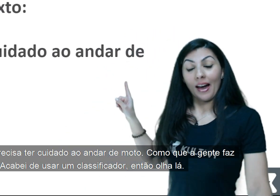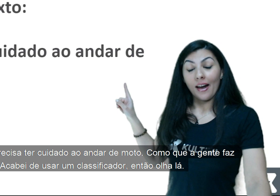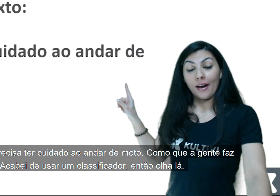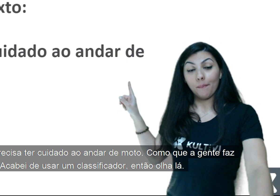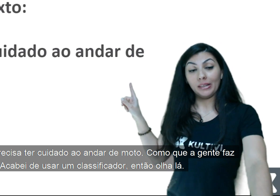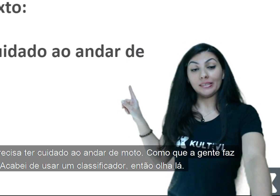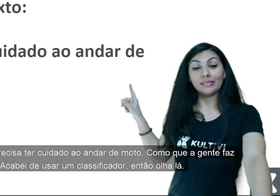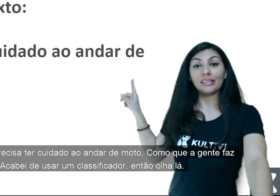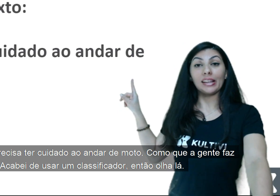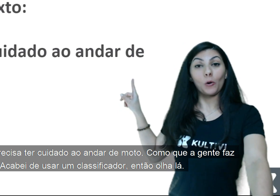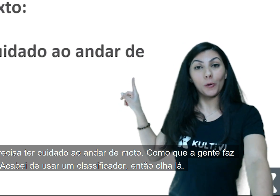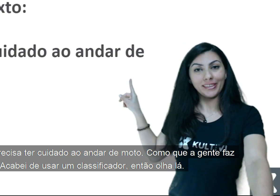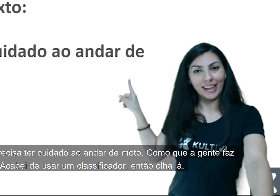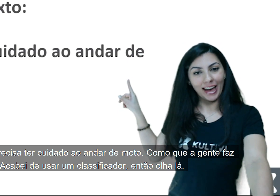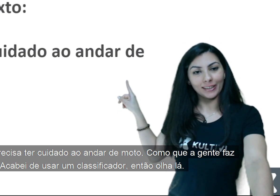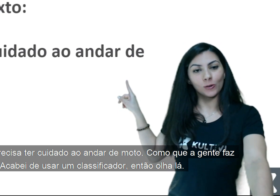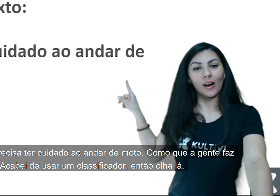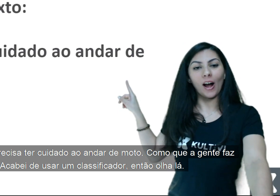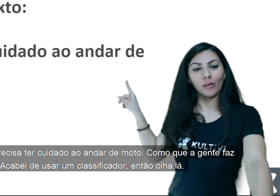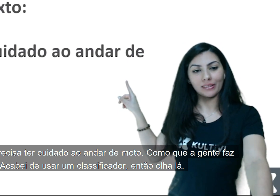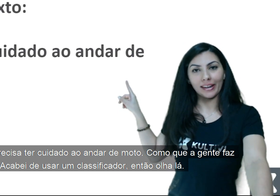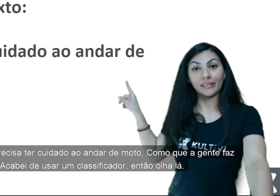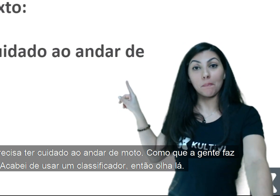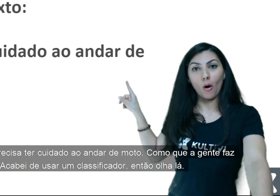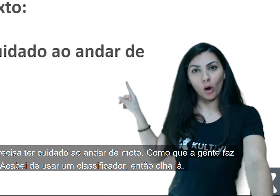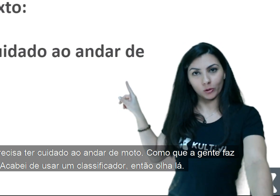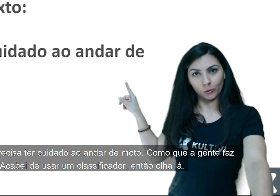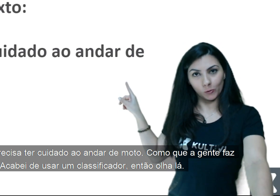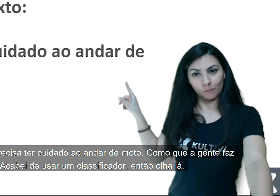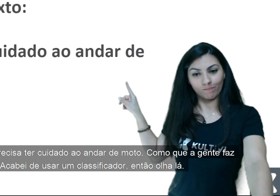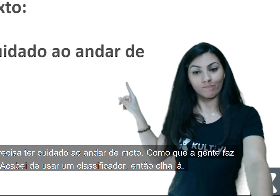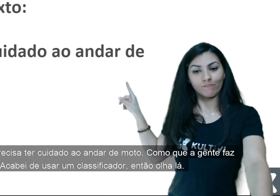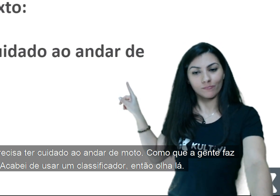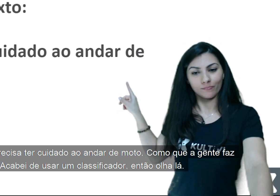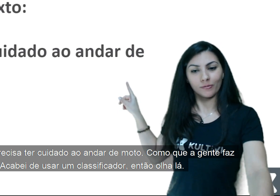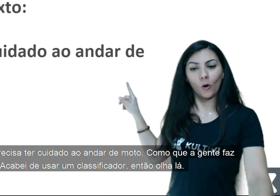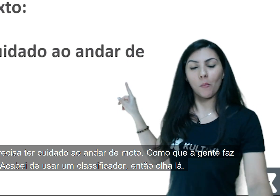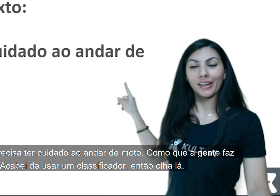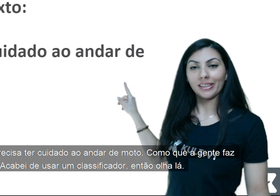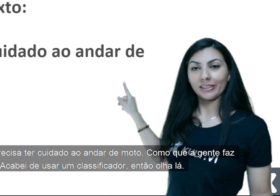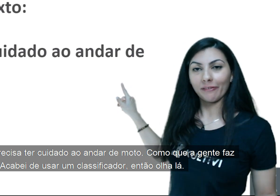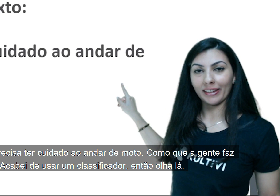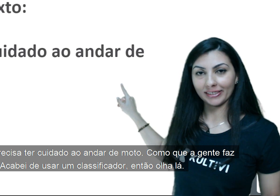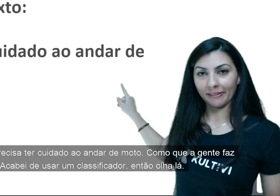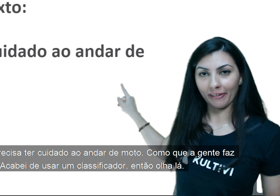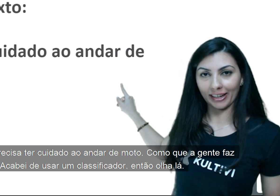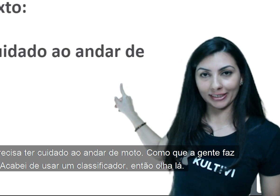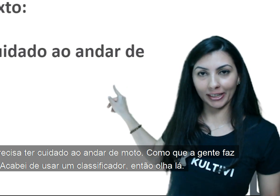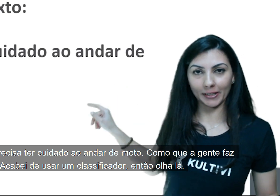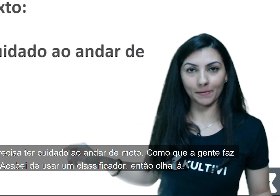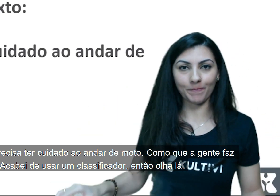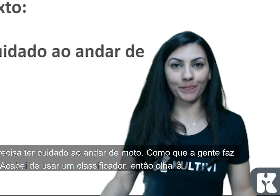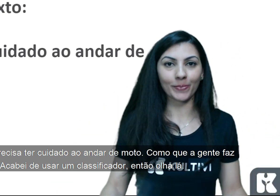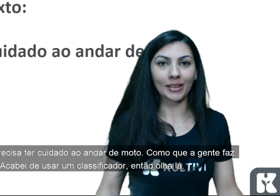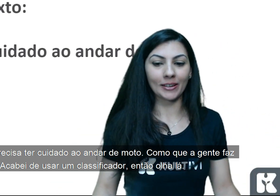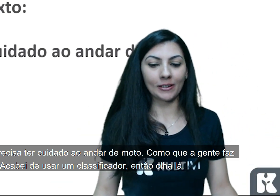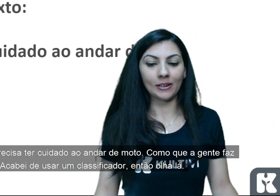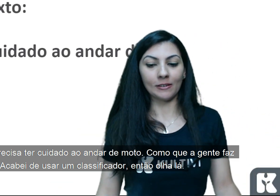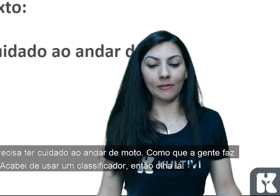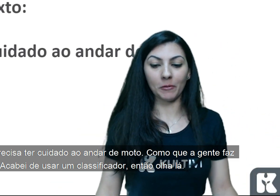Ah, precisa ter cuidado ao andar de moto. Como que a gente faz essa frase aqui.